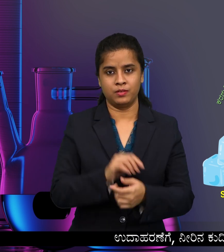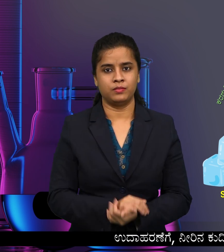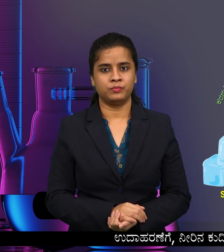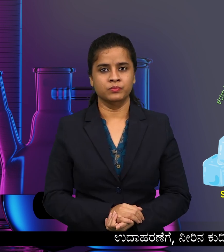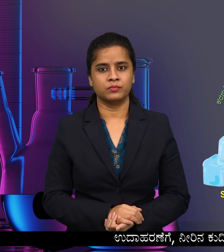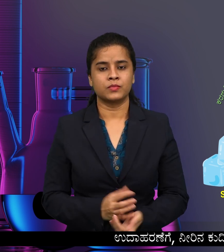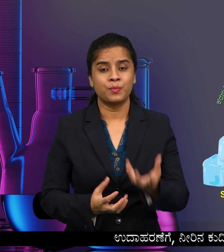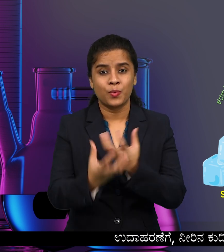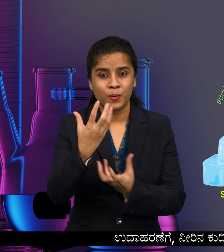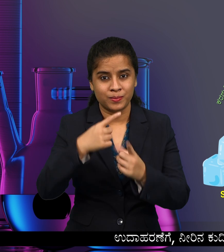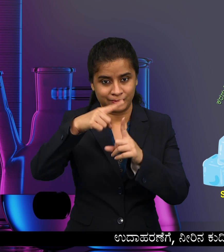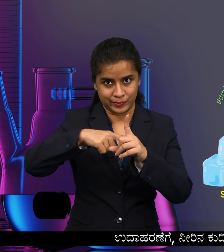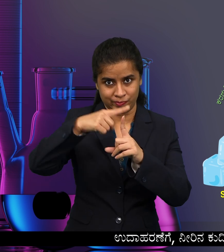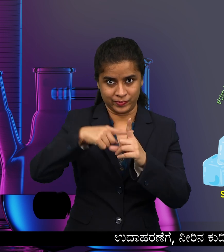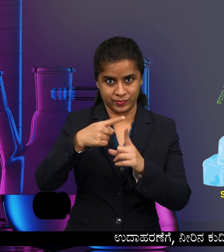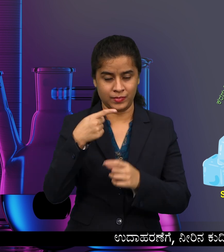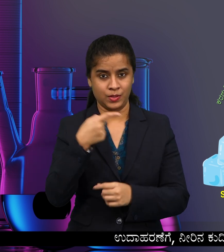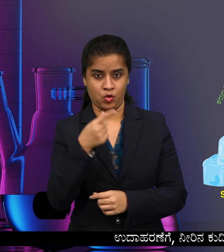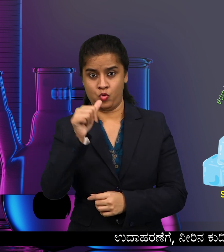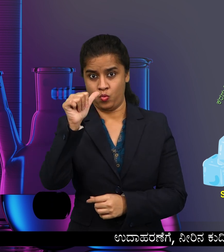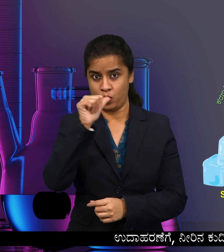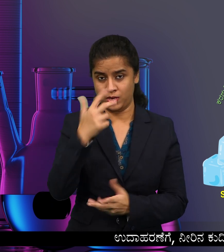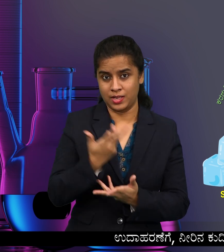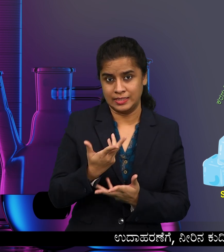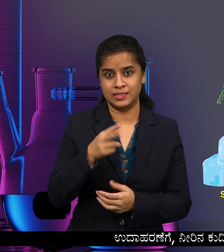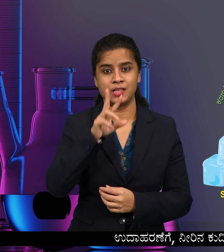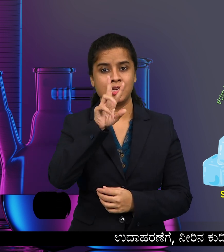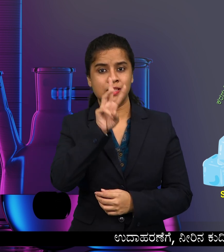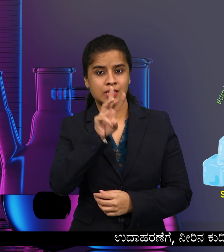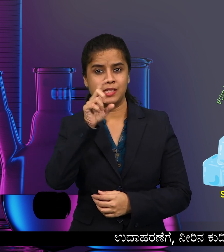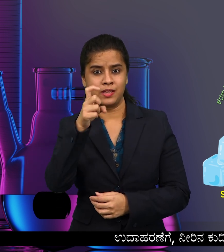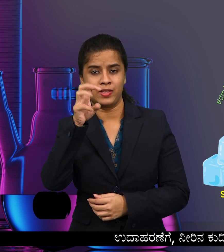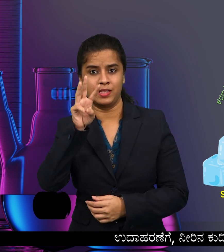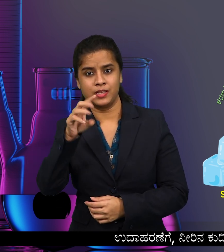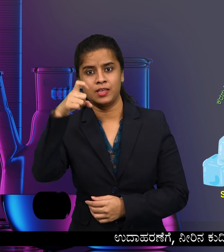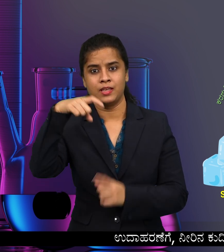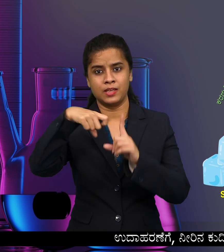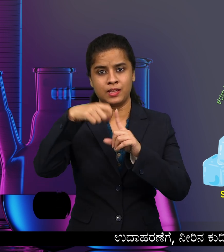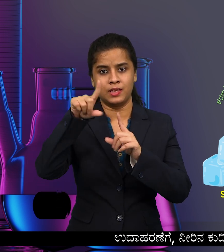ಉದಾಹರಣೆಗೆ, ನೀರಿನ ಕುದಿಯುವ ಬಿಂದು 373 ಕೆಲ್ವಿನ್ ಆಗಿದೆ.